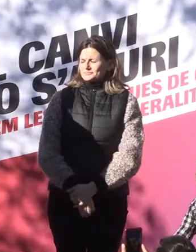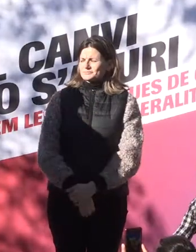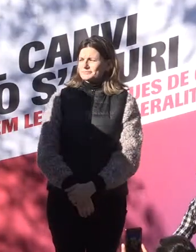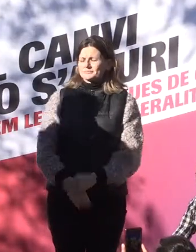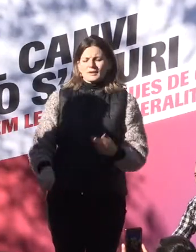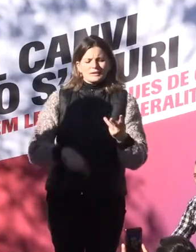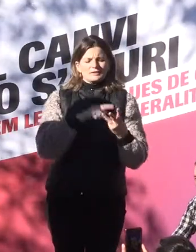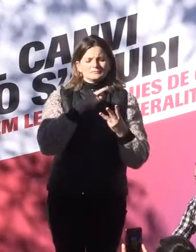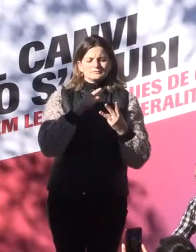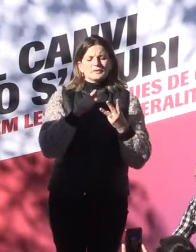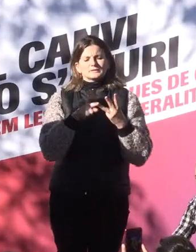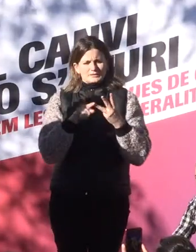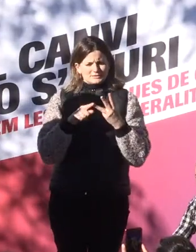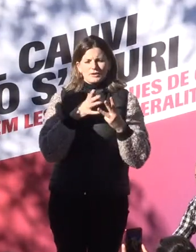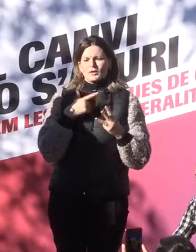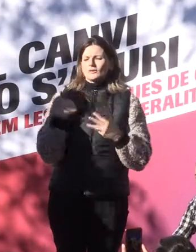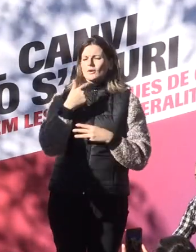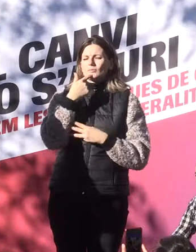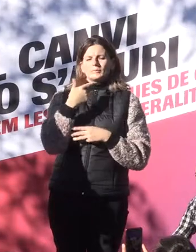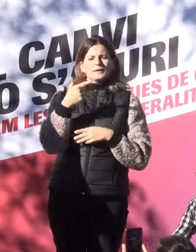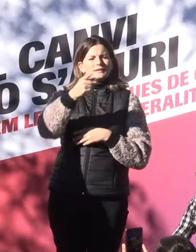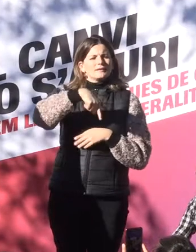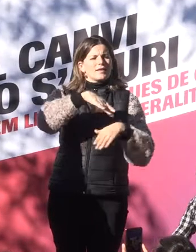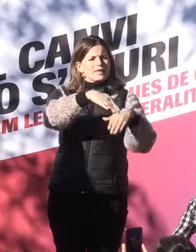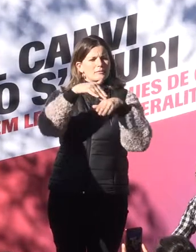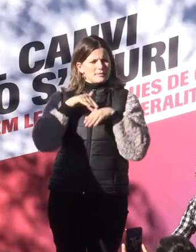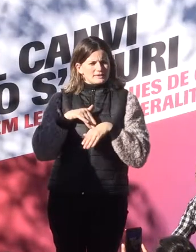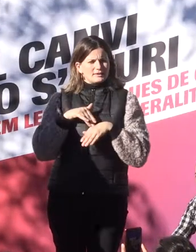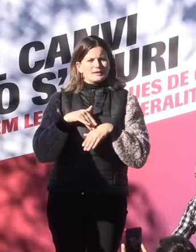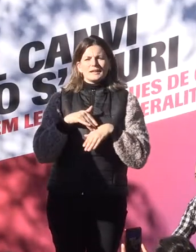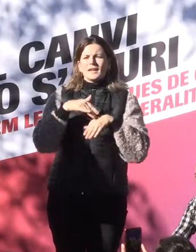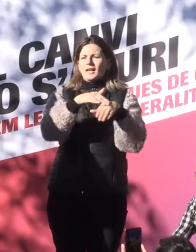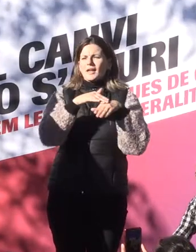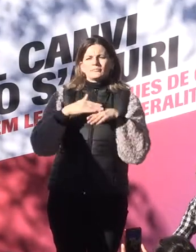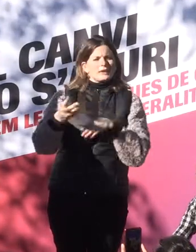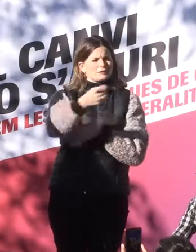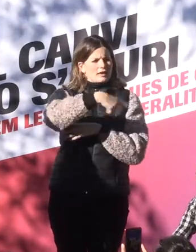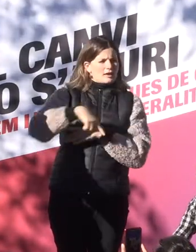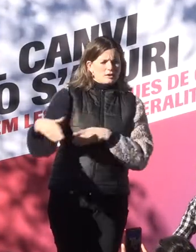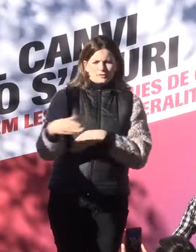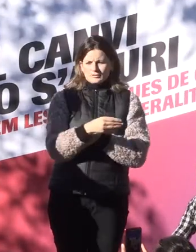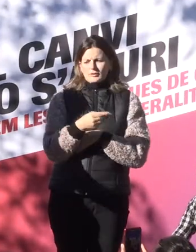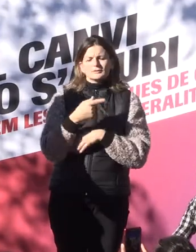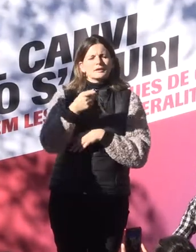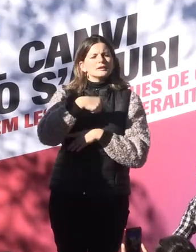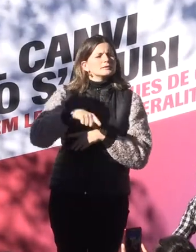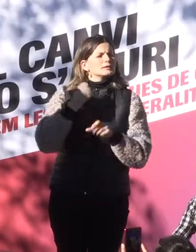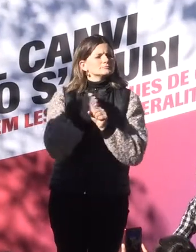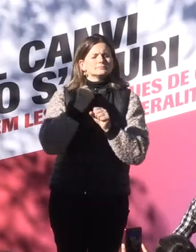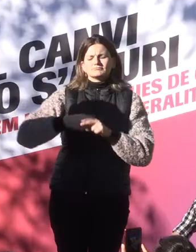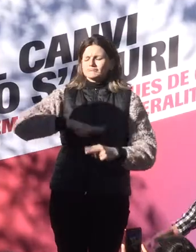en segundo lugar y en tercer lugar quiero hacer una invitación quiero hacer una invitación a todos ustedes no a que nos dejemos la piel